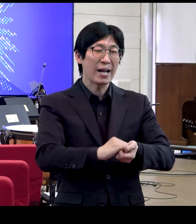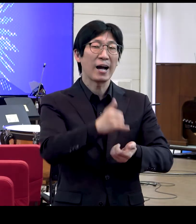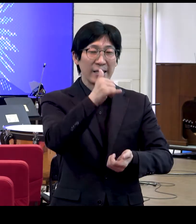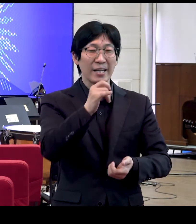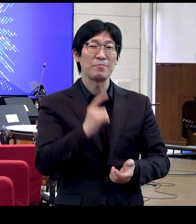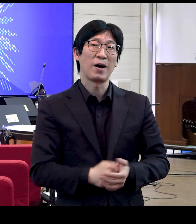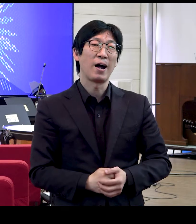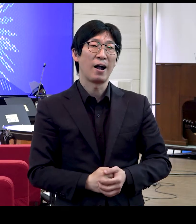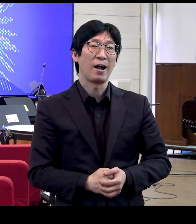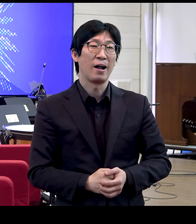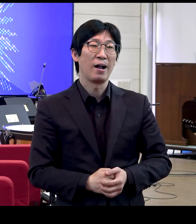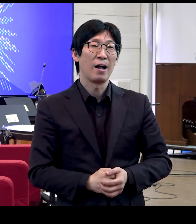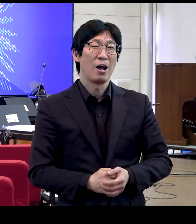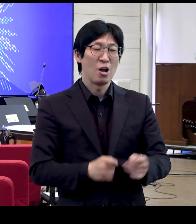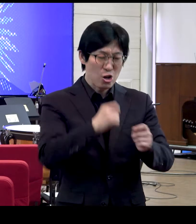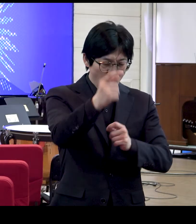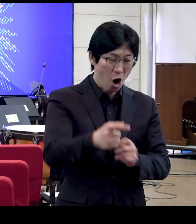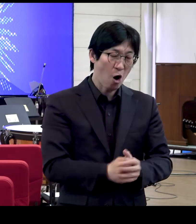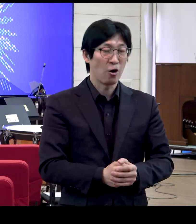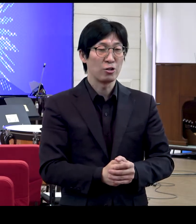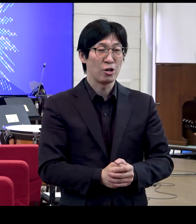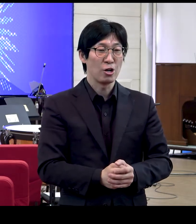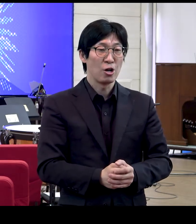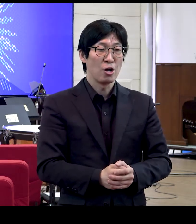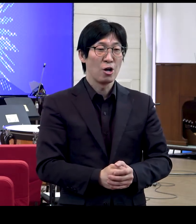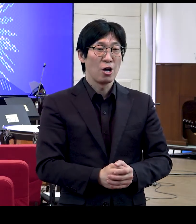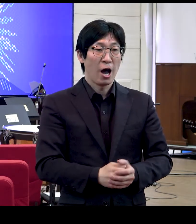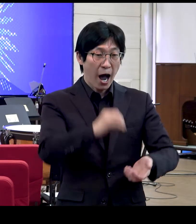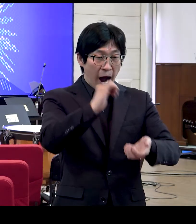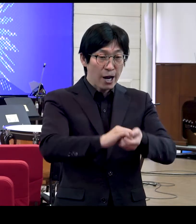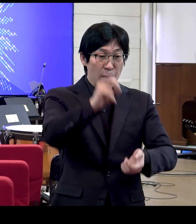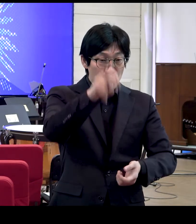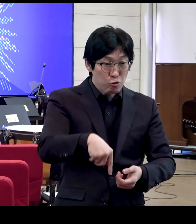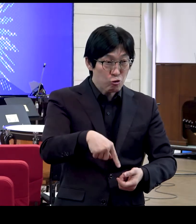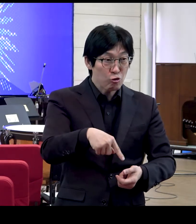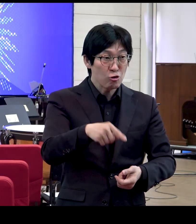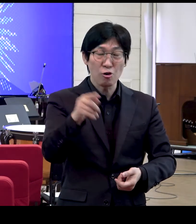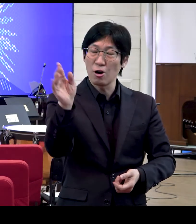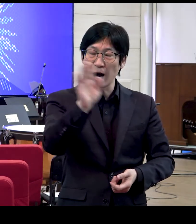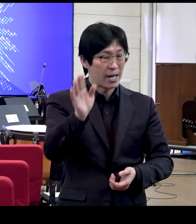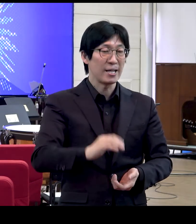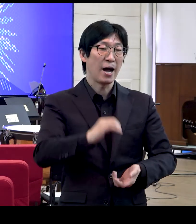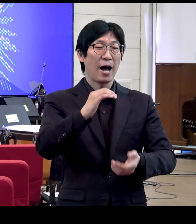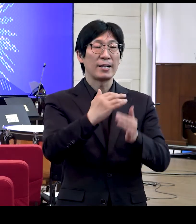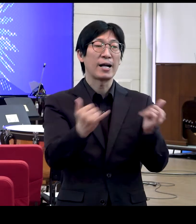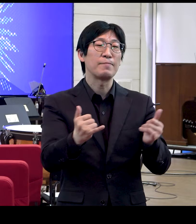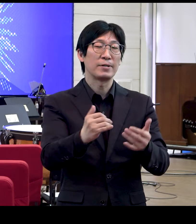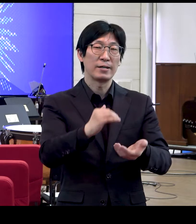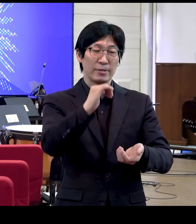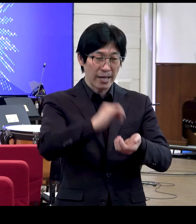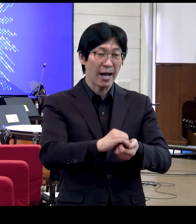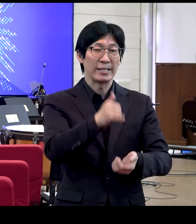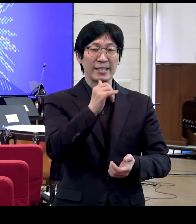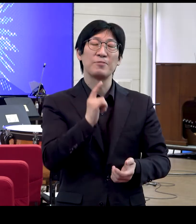거예요. 무제한이 아니에요. 마음 놓고 다 할 수 있는 게 아니에요. 제한적이라는 겁니다.